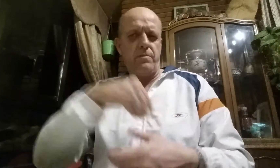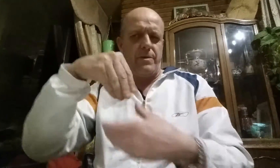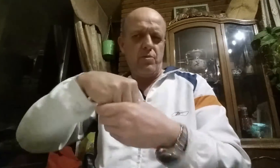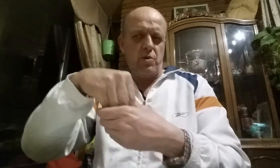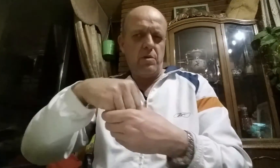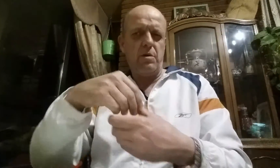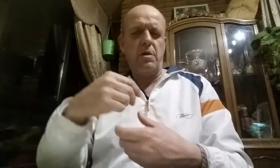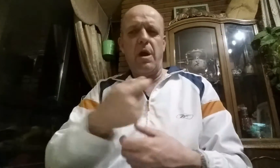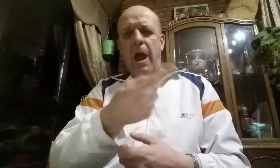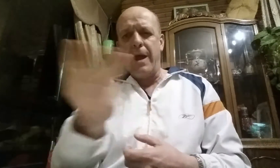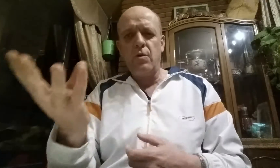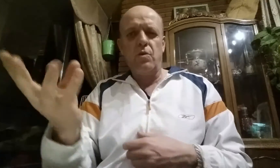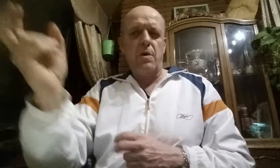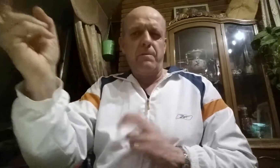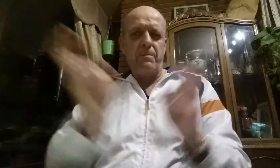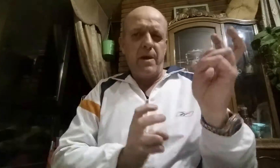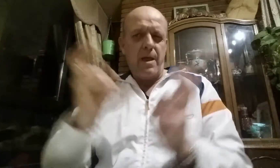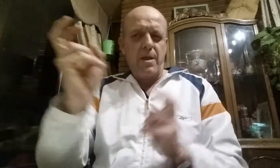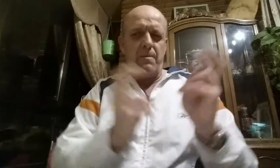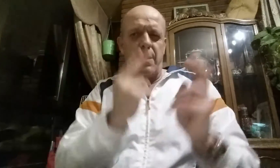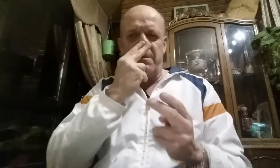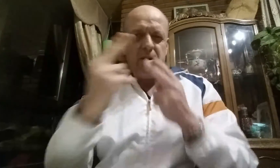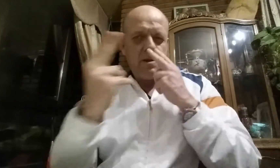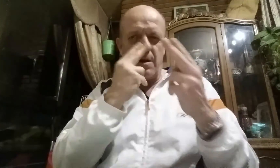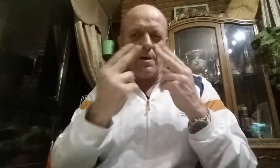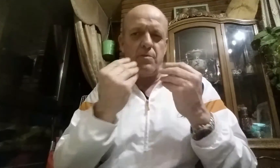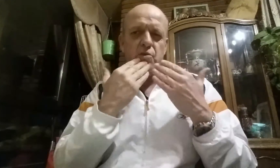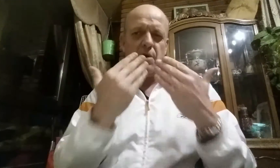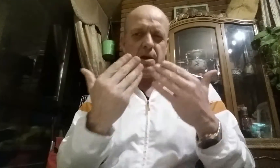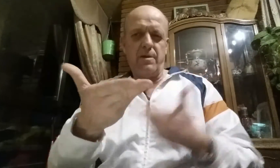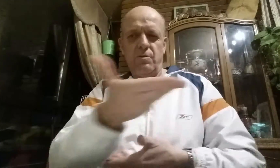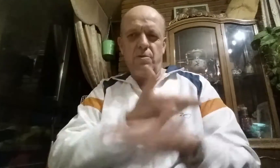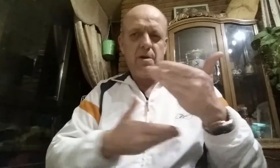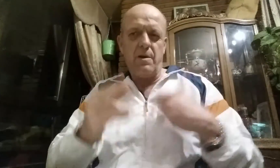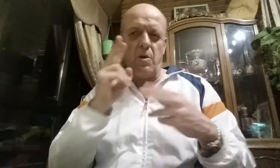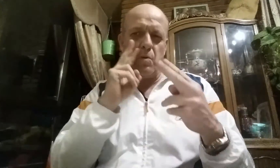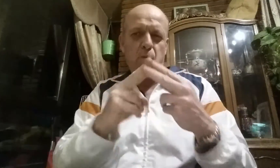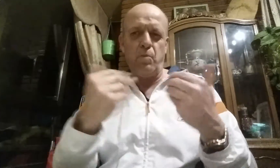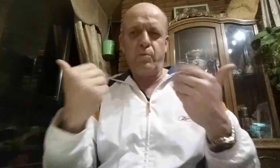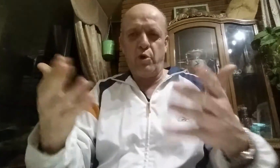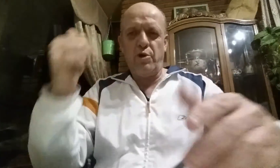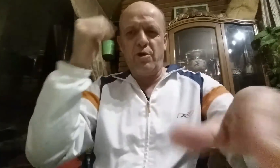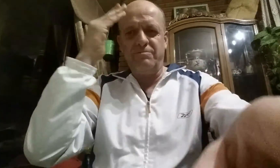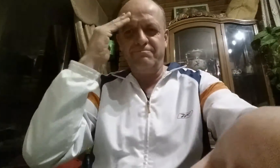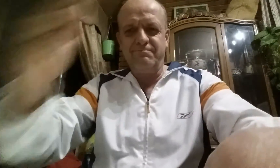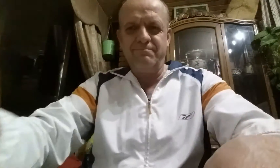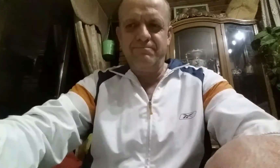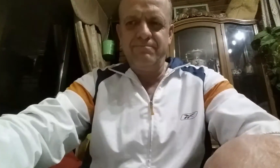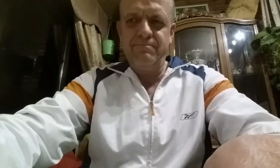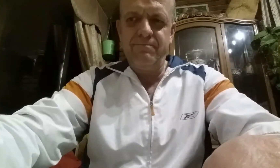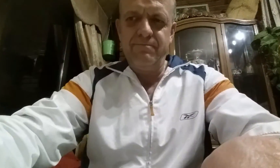Sobre todo, cuidado con los extranjeros, con los maritas y con los rojos. Los últimos son los más difíciles de detectar porque casi todos se visitan al cine.